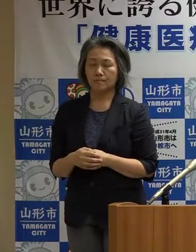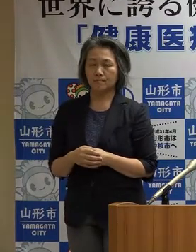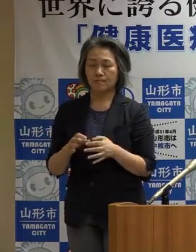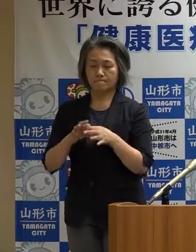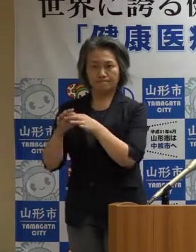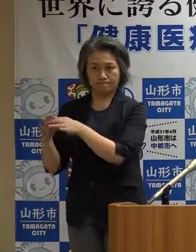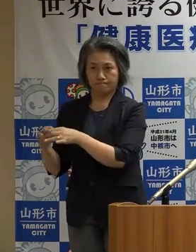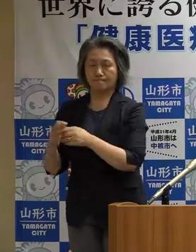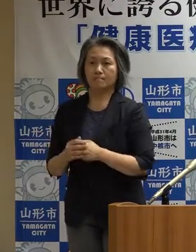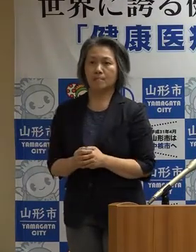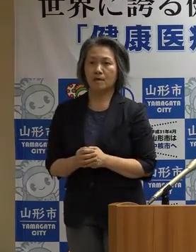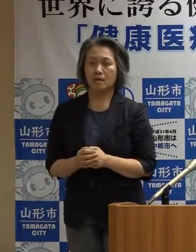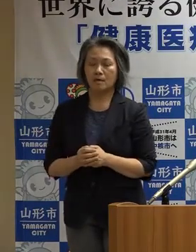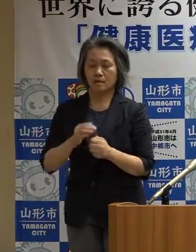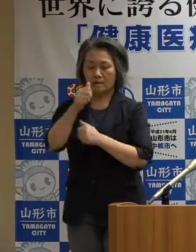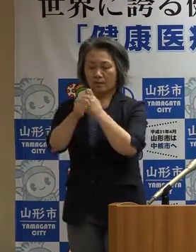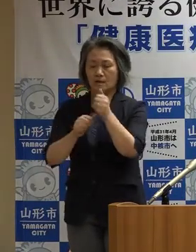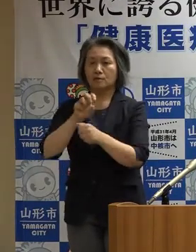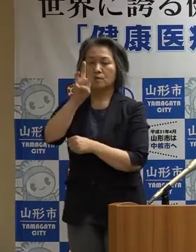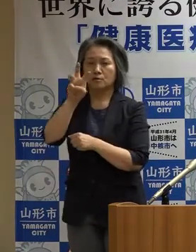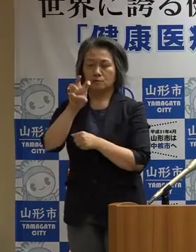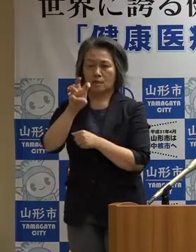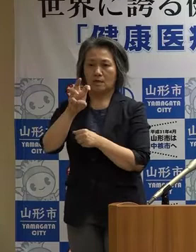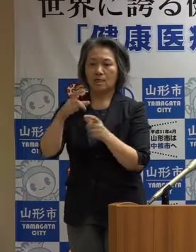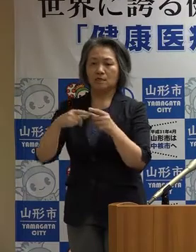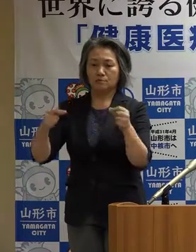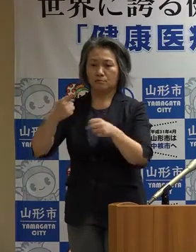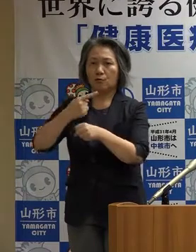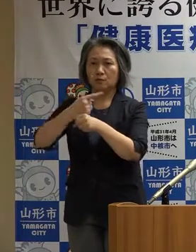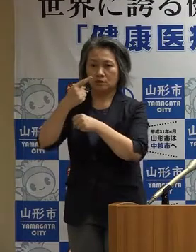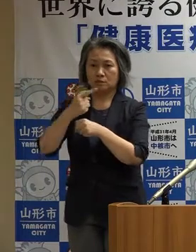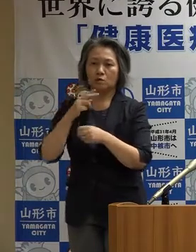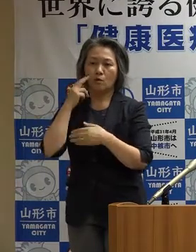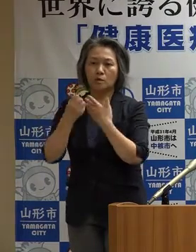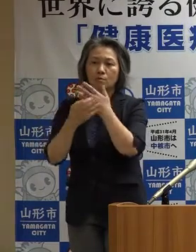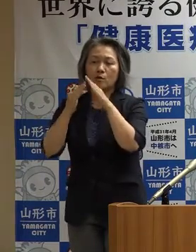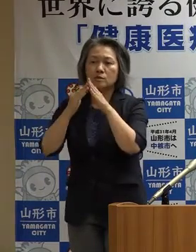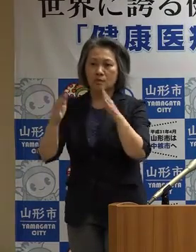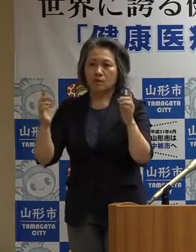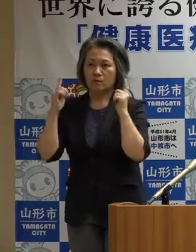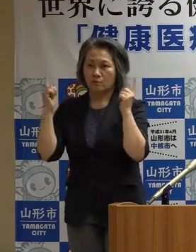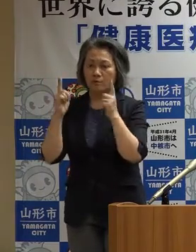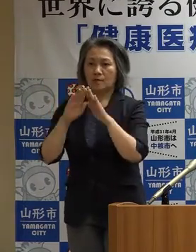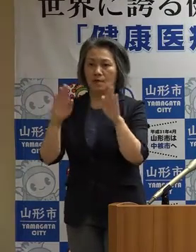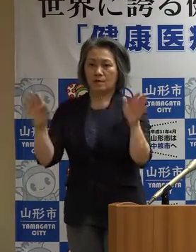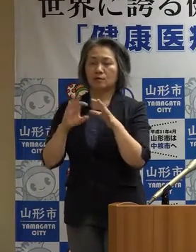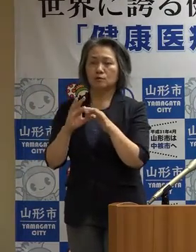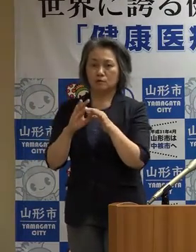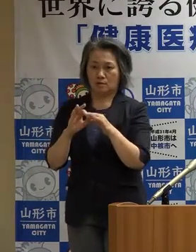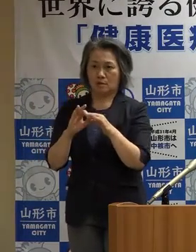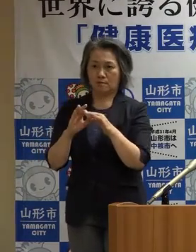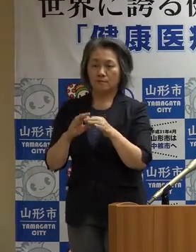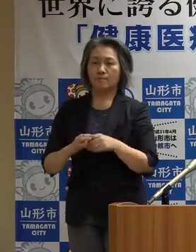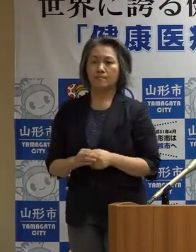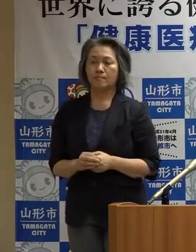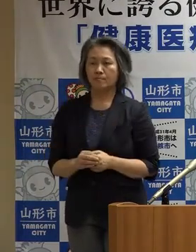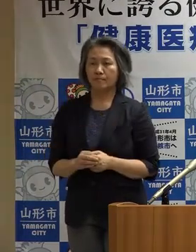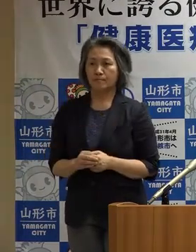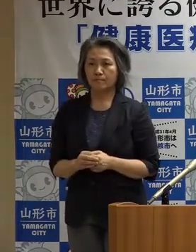続きまして、第30回日本一の芋煮会フェスティバルの開催について発表いた